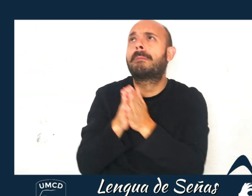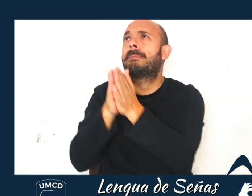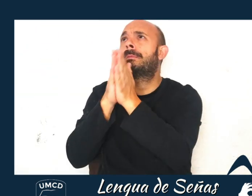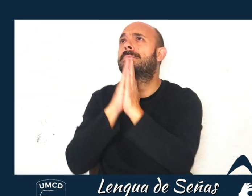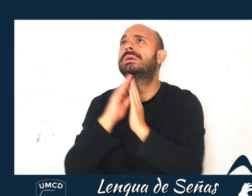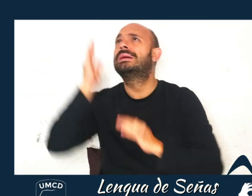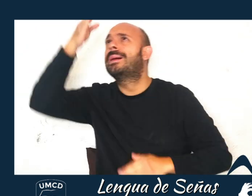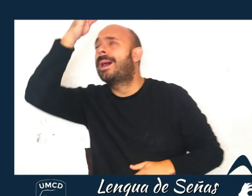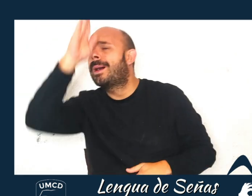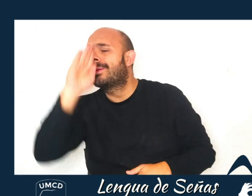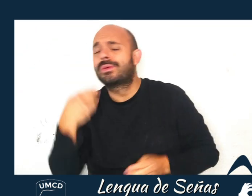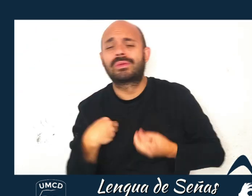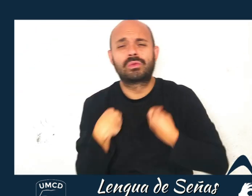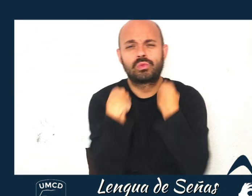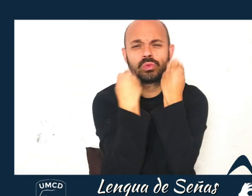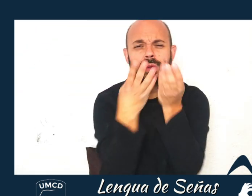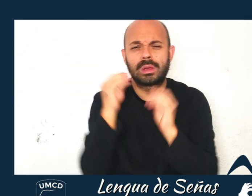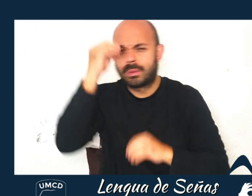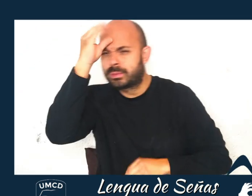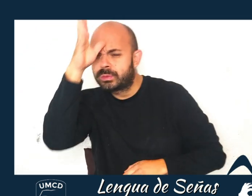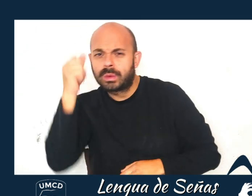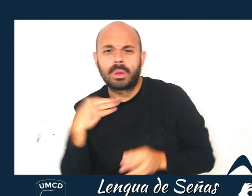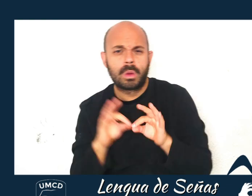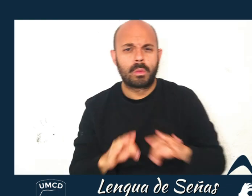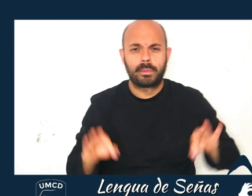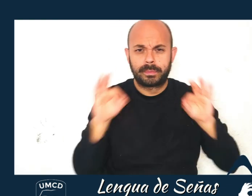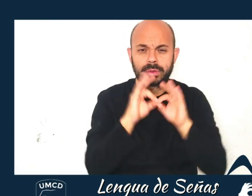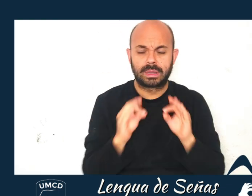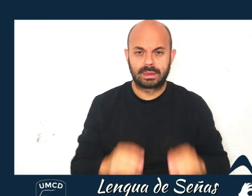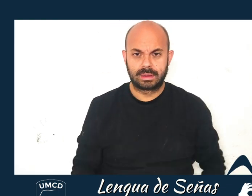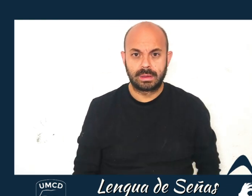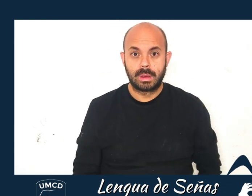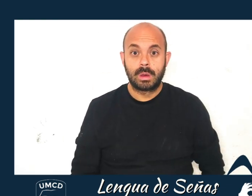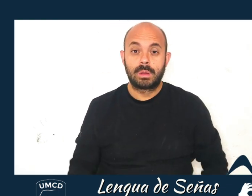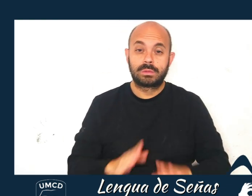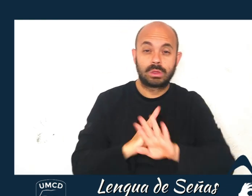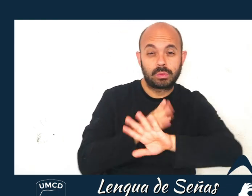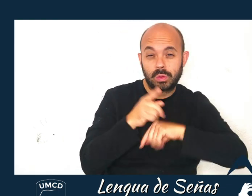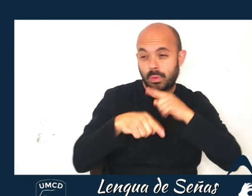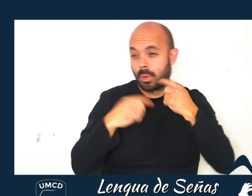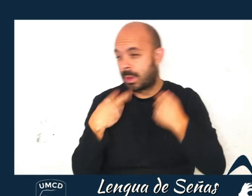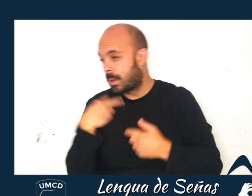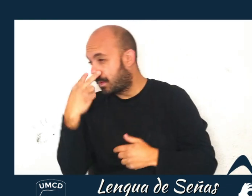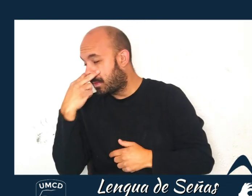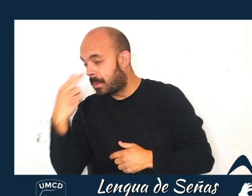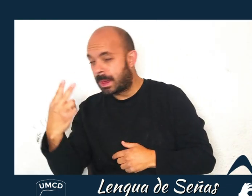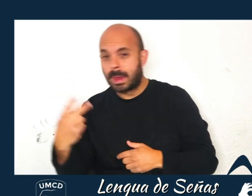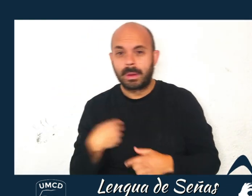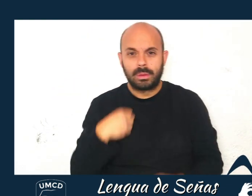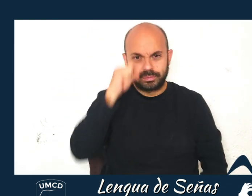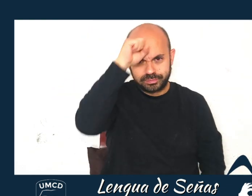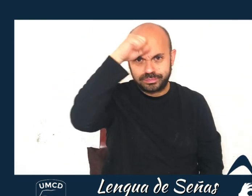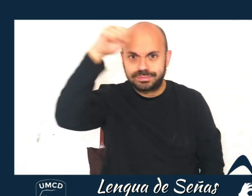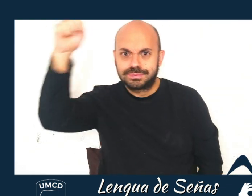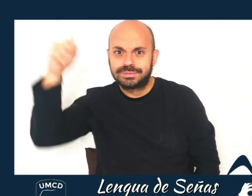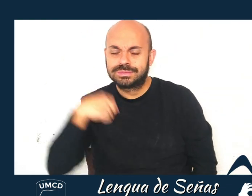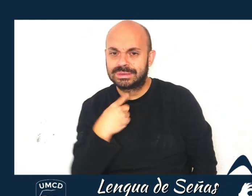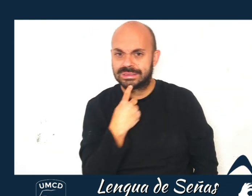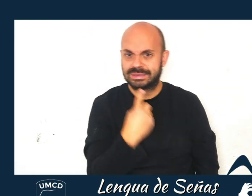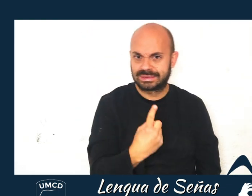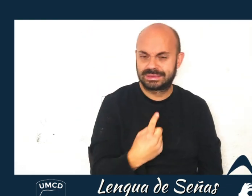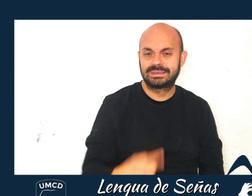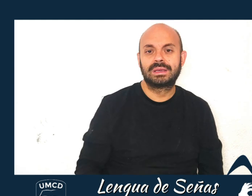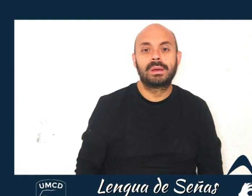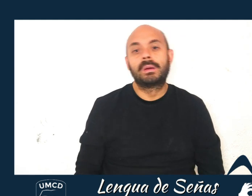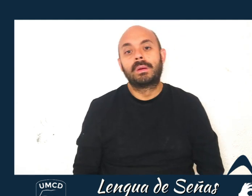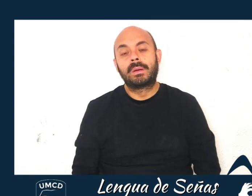pida a Dios para que Dios sea quien otorgue ese conocimiento. Y obviamente, como leemos en el capítulo 3 del